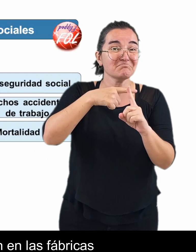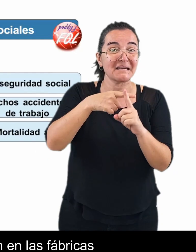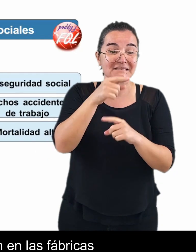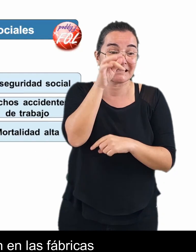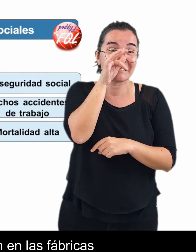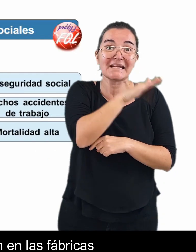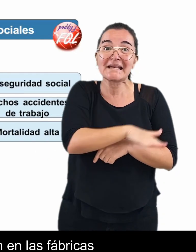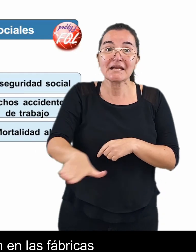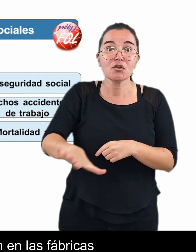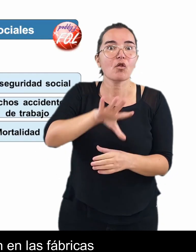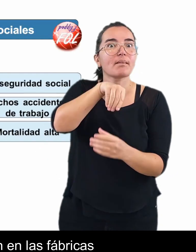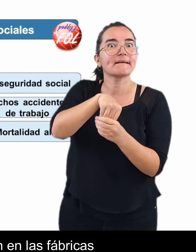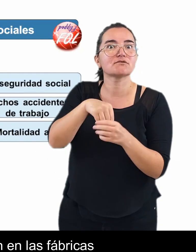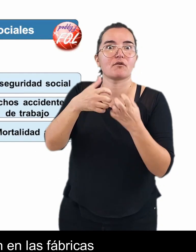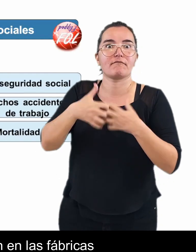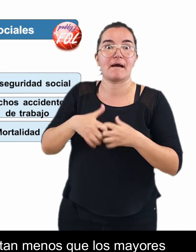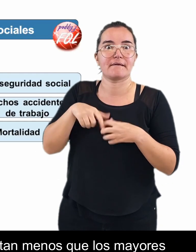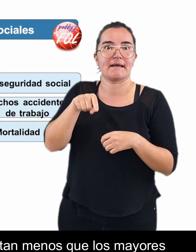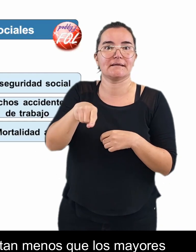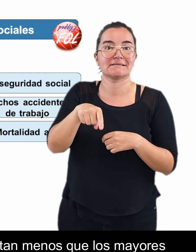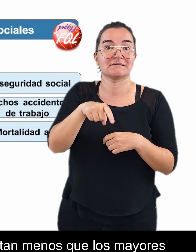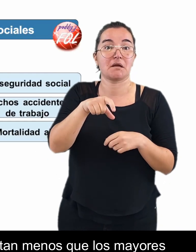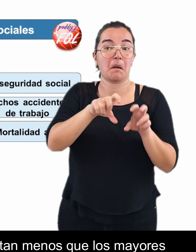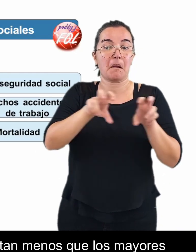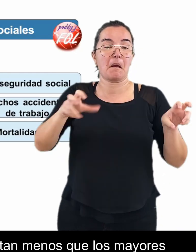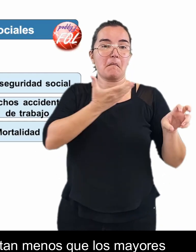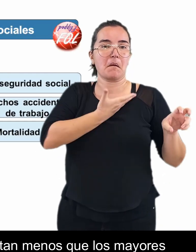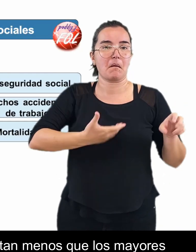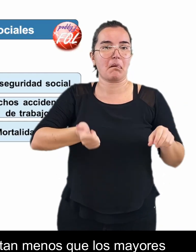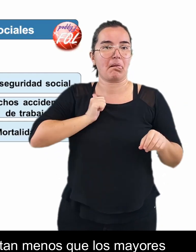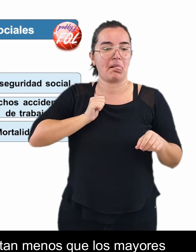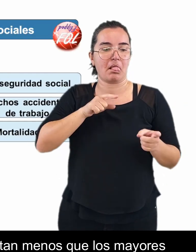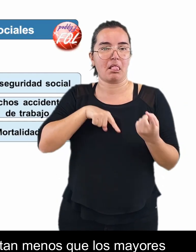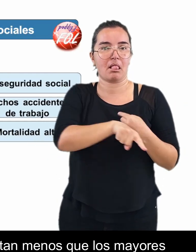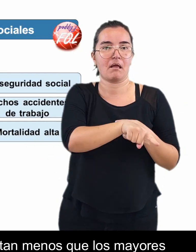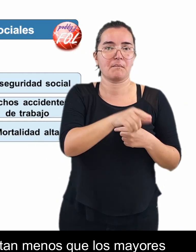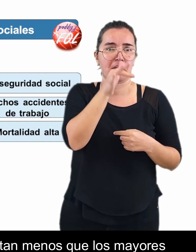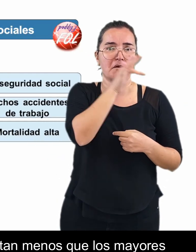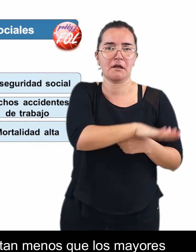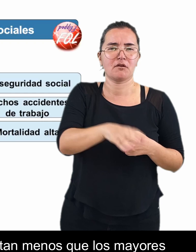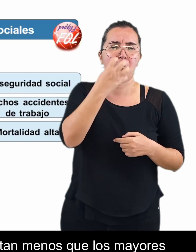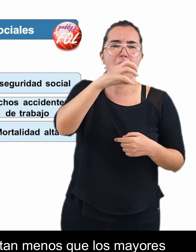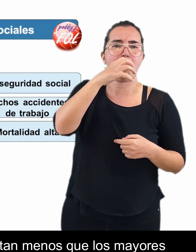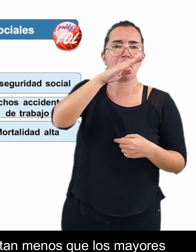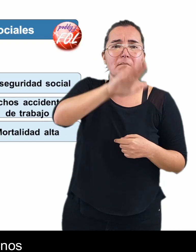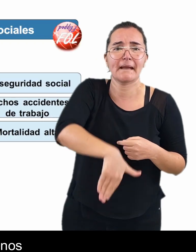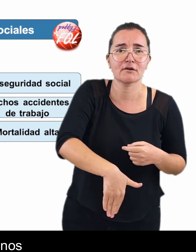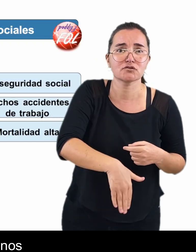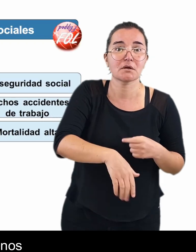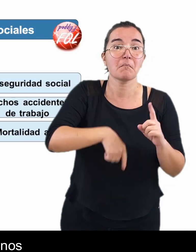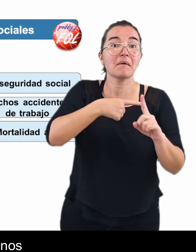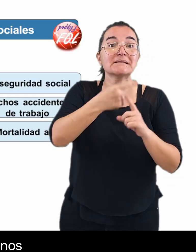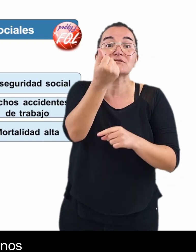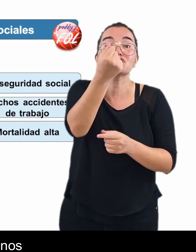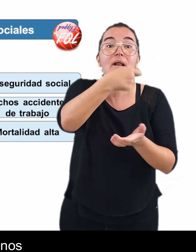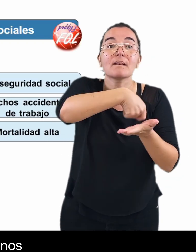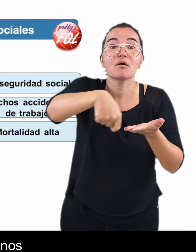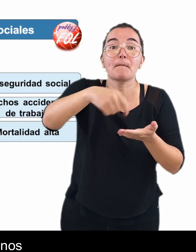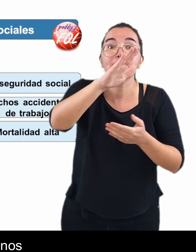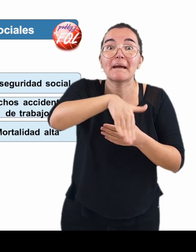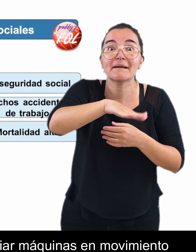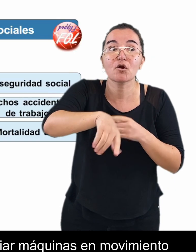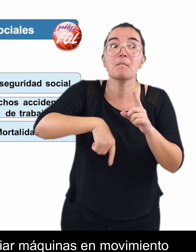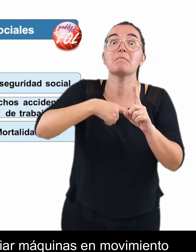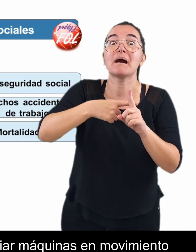Además, muchos niños trabajan en las fábricas. Los empresarios los prefieren porque protestan menos que los mayores y cobran